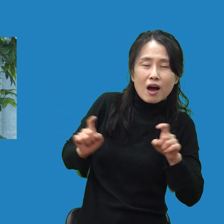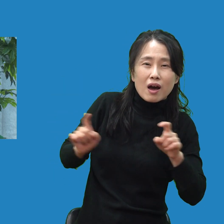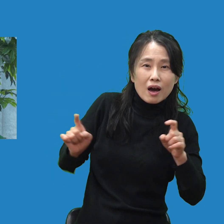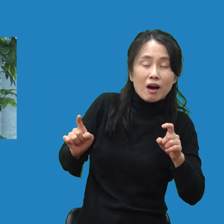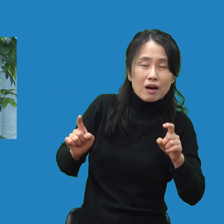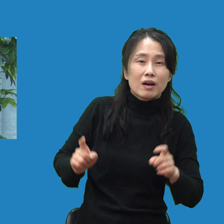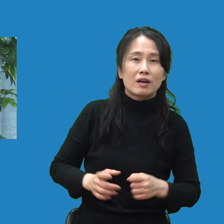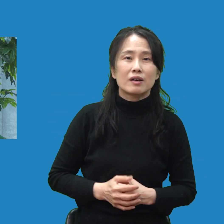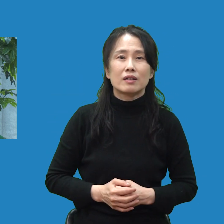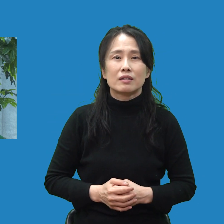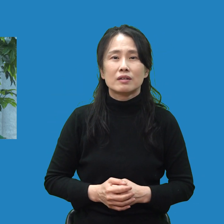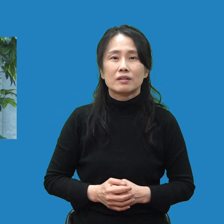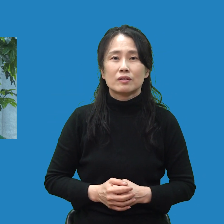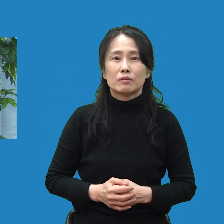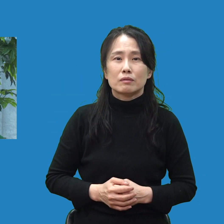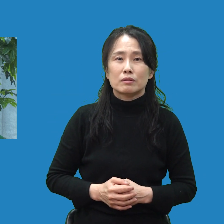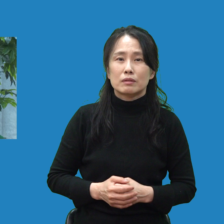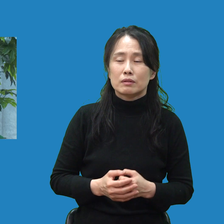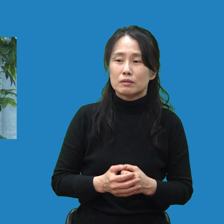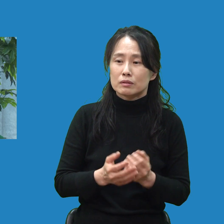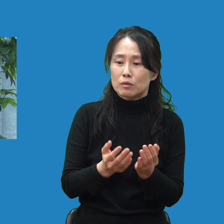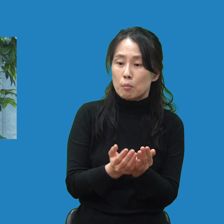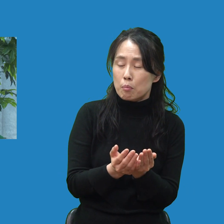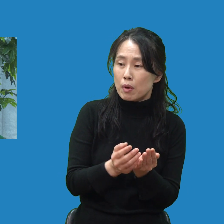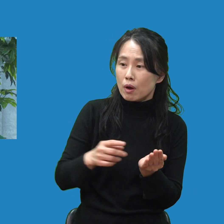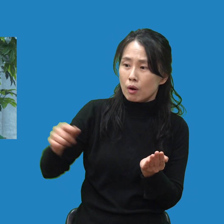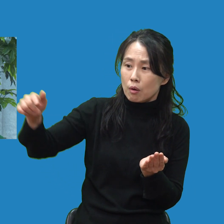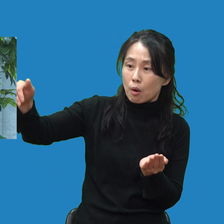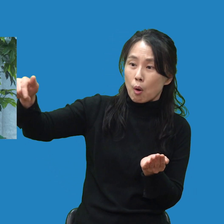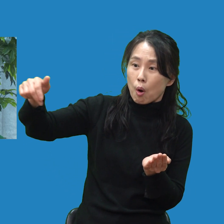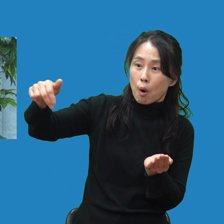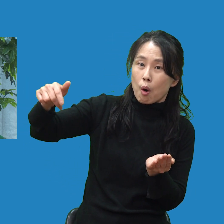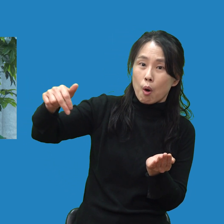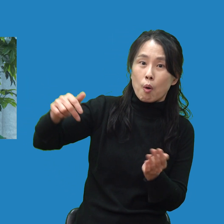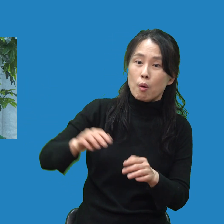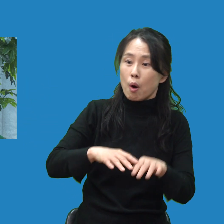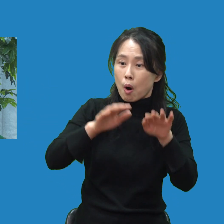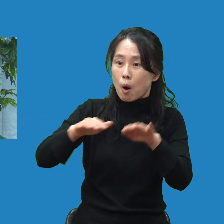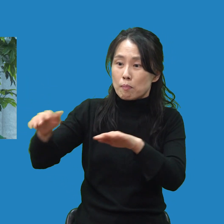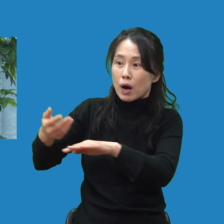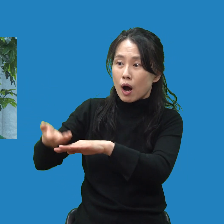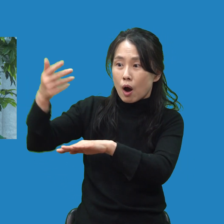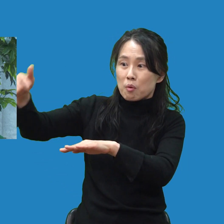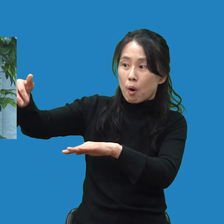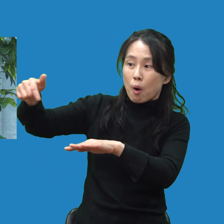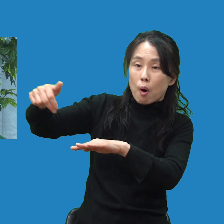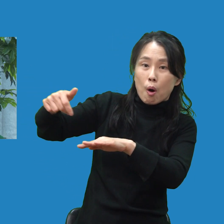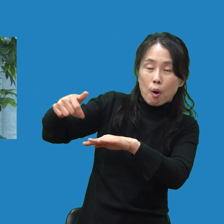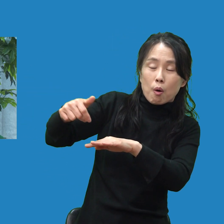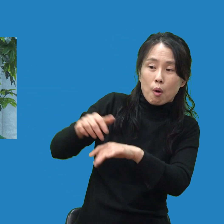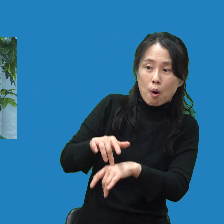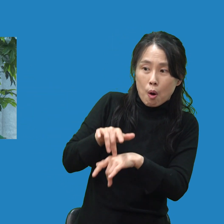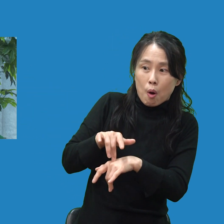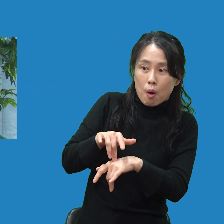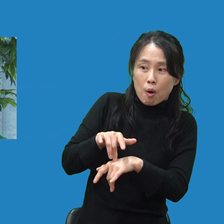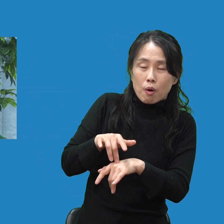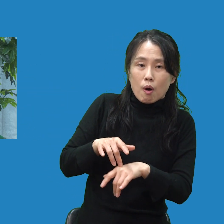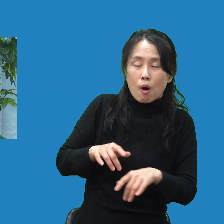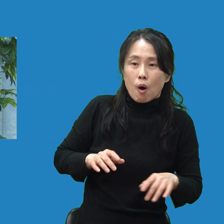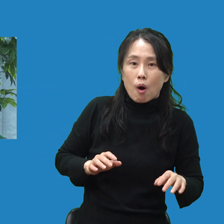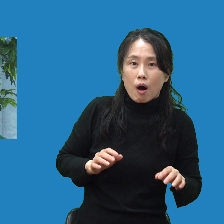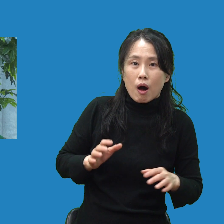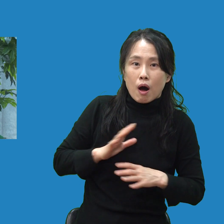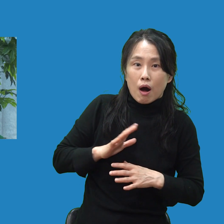내질렀습니다. 자기들 배 쪽으로 막 누가 걸어오니까요. 그때